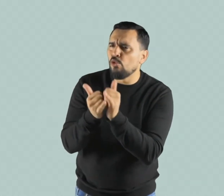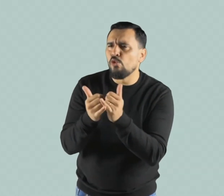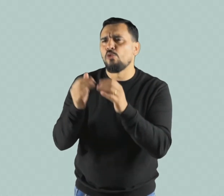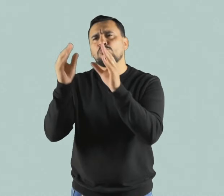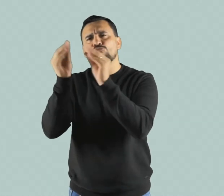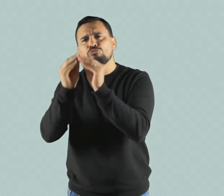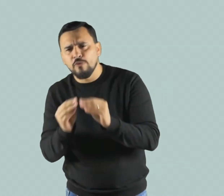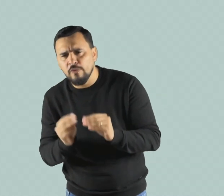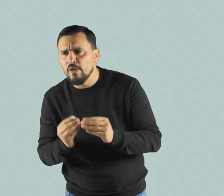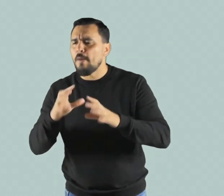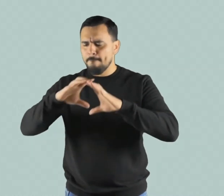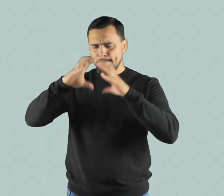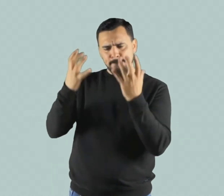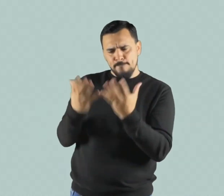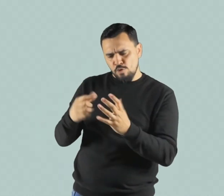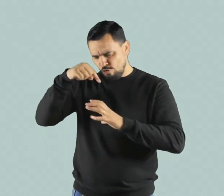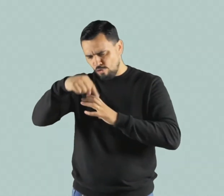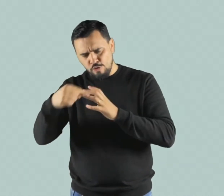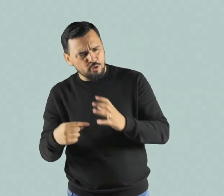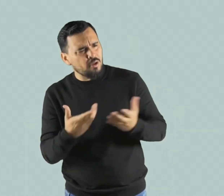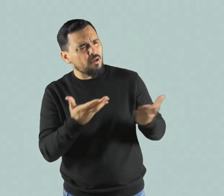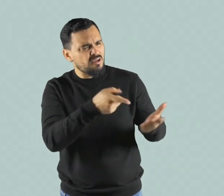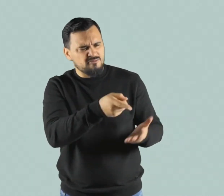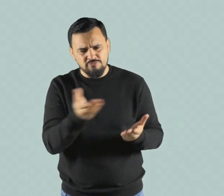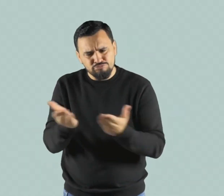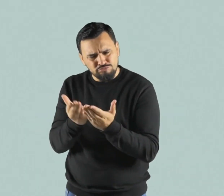las matemáticas.